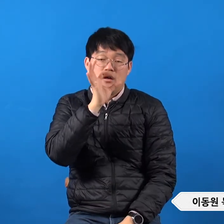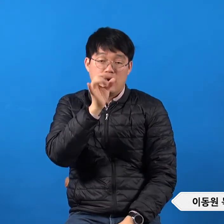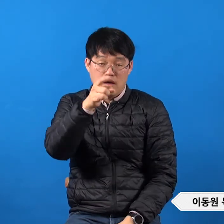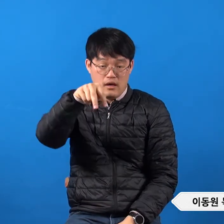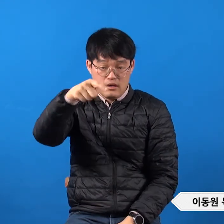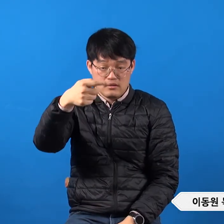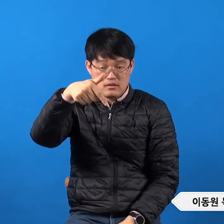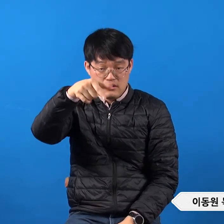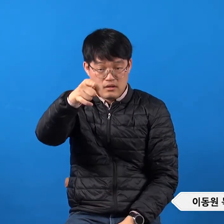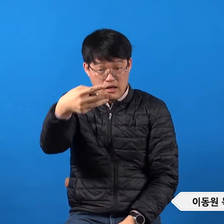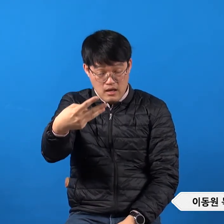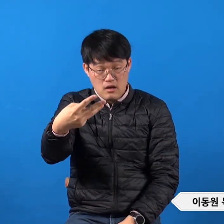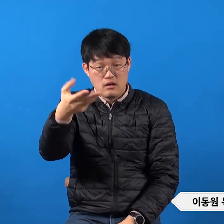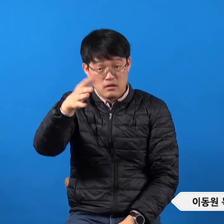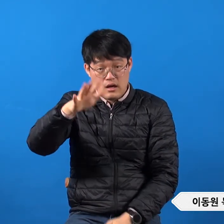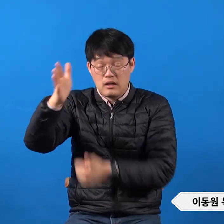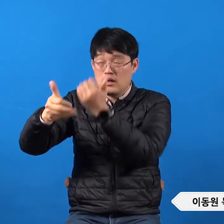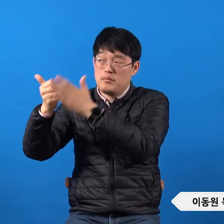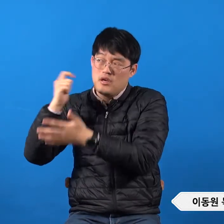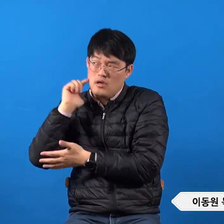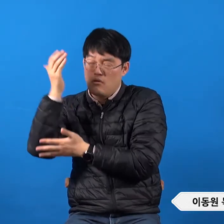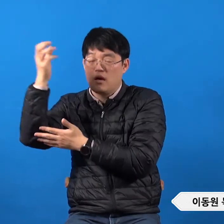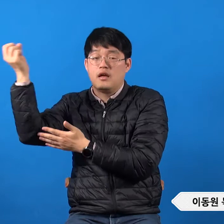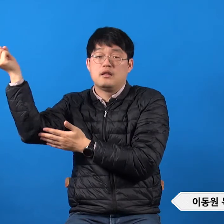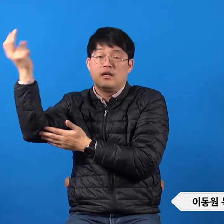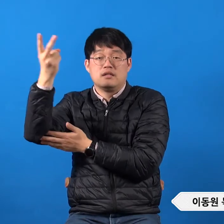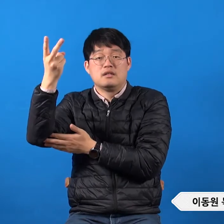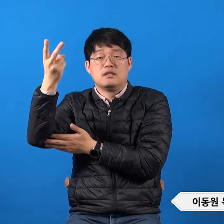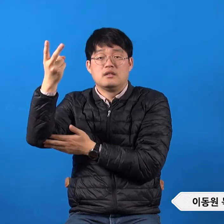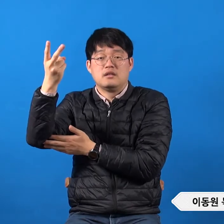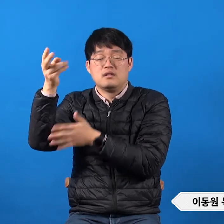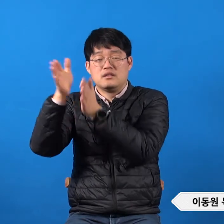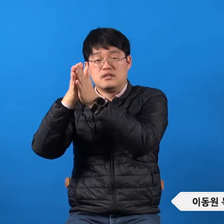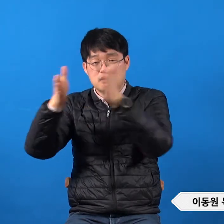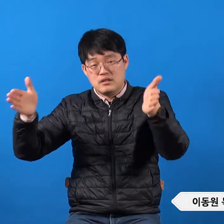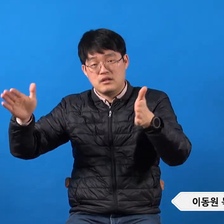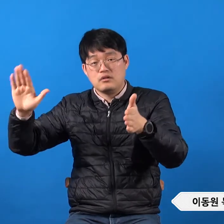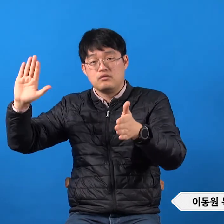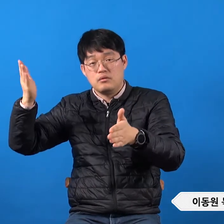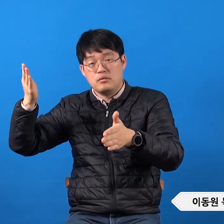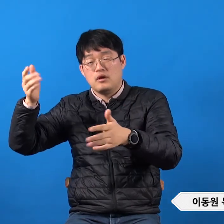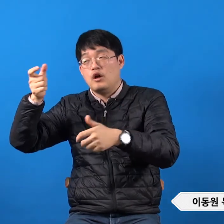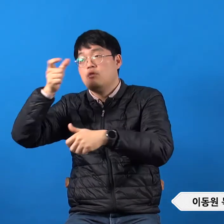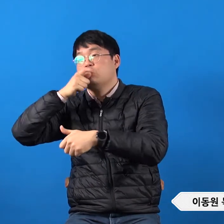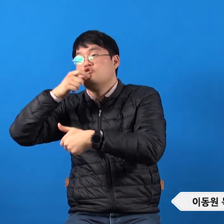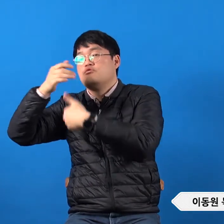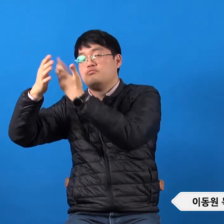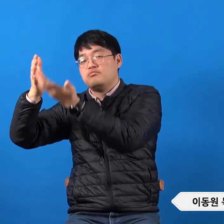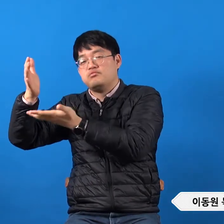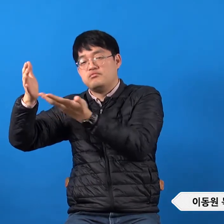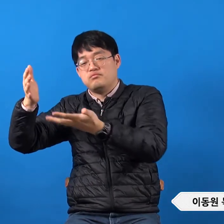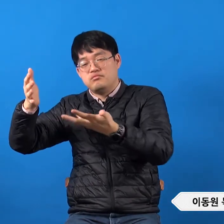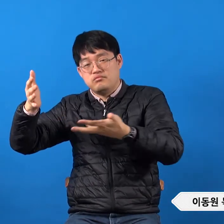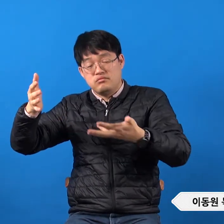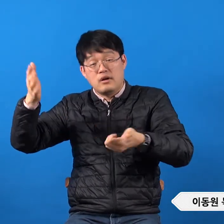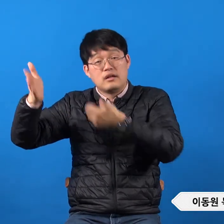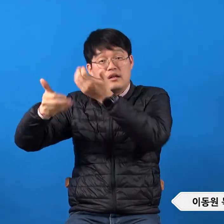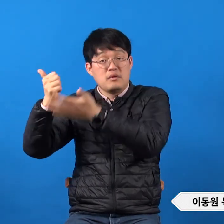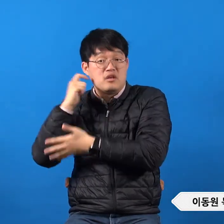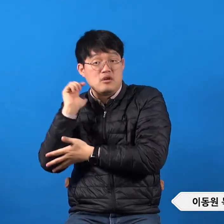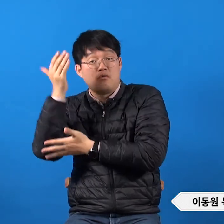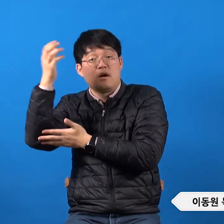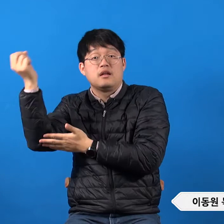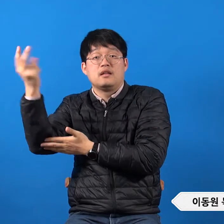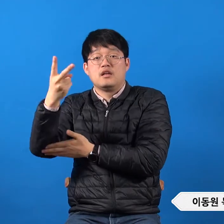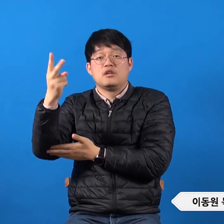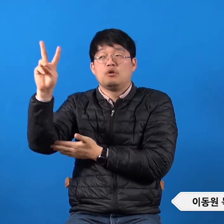근데 에스겔에 보면 그 하나님의 영광이 다시 돌아와요. 성전으로. 아주 다이나믹하게 묘사하고 있어요.